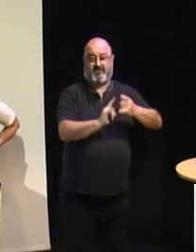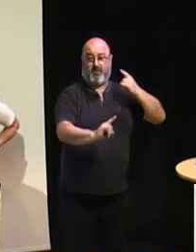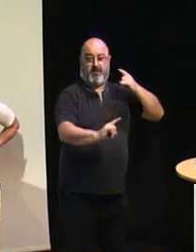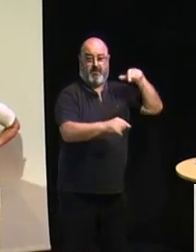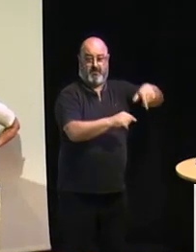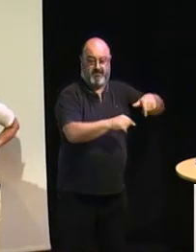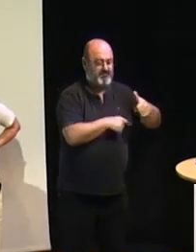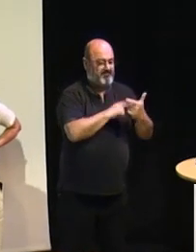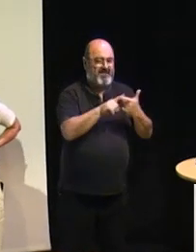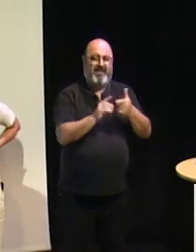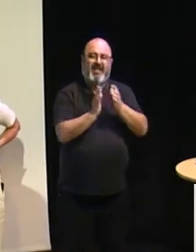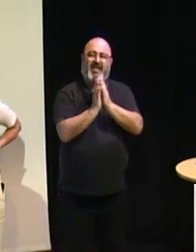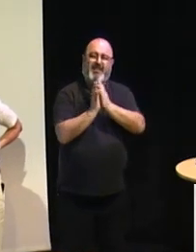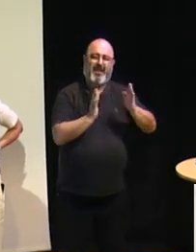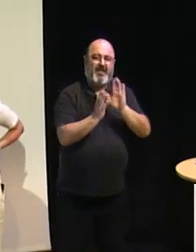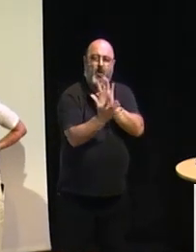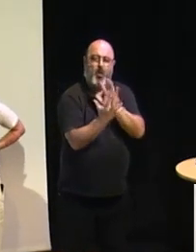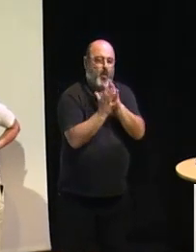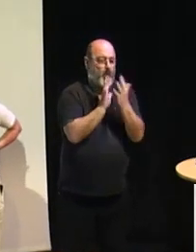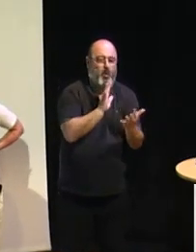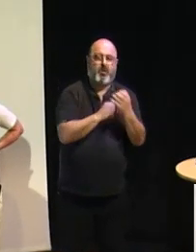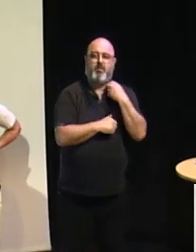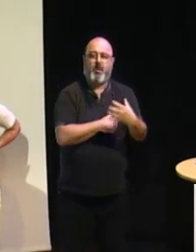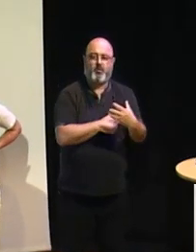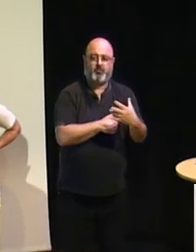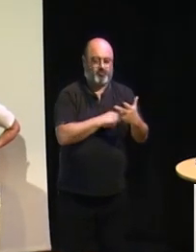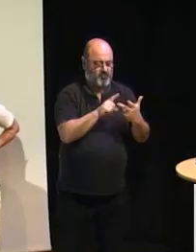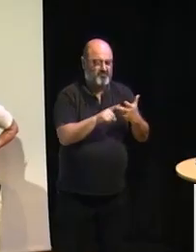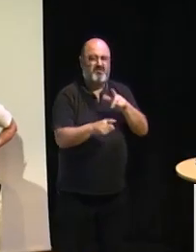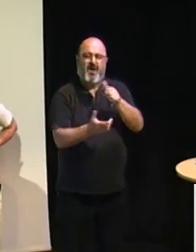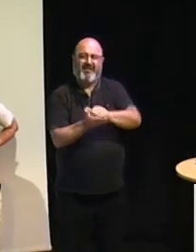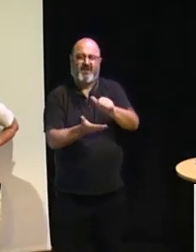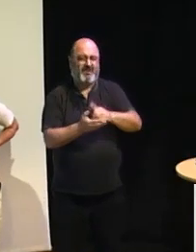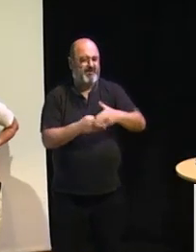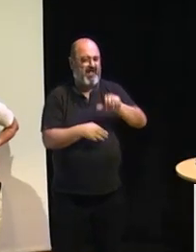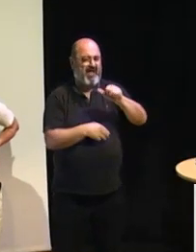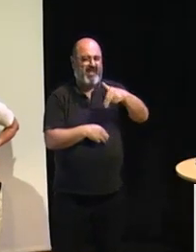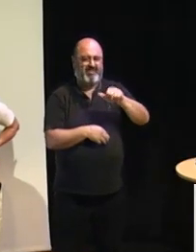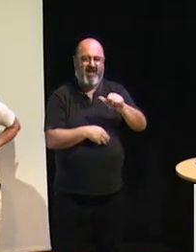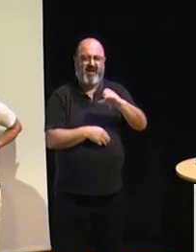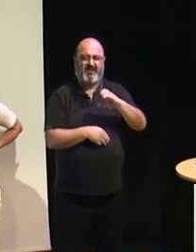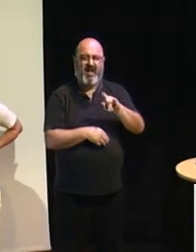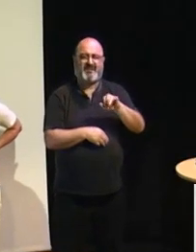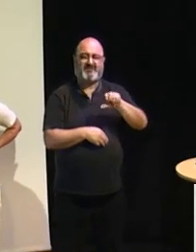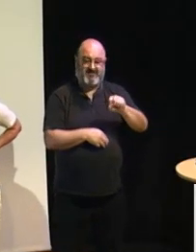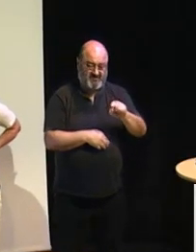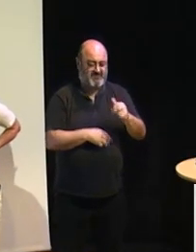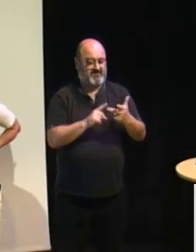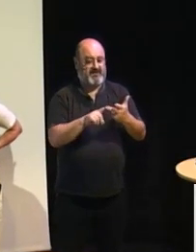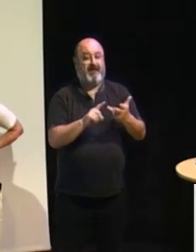la librairie Ombre Blanche, un petit éditeur local, Anacarsis, et également le théâtre Garonne. Vous avez peut-être eu